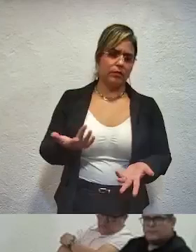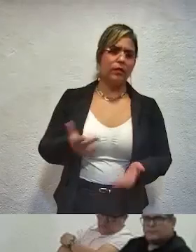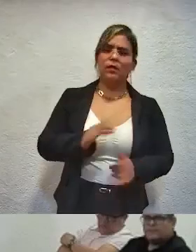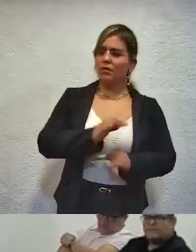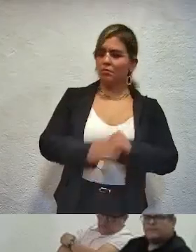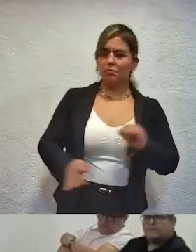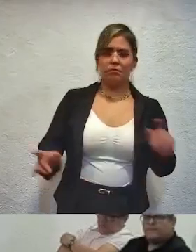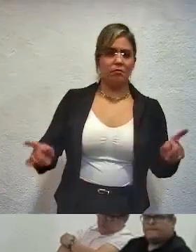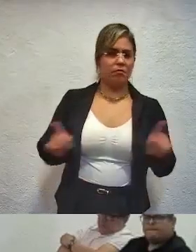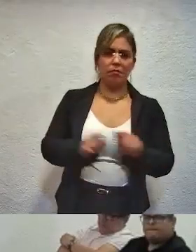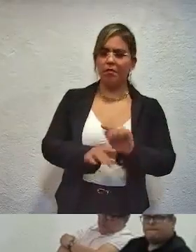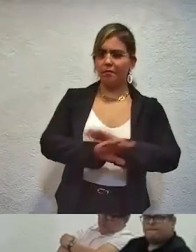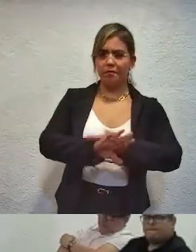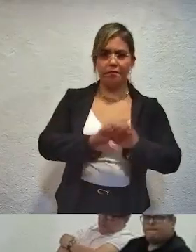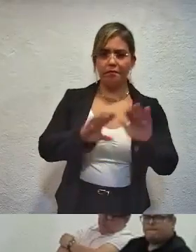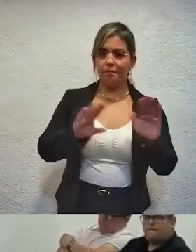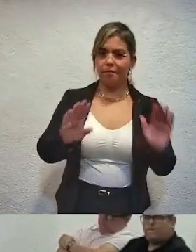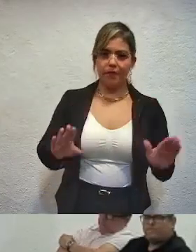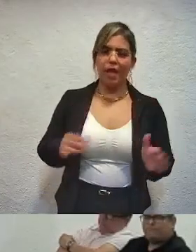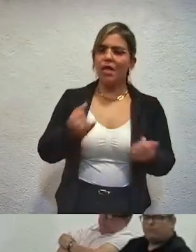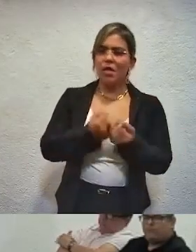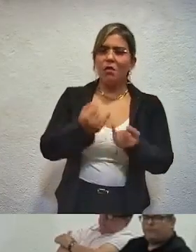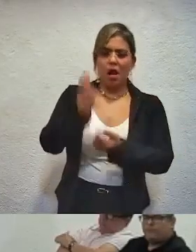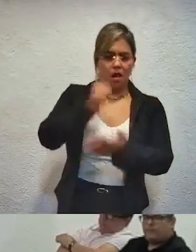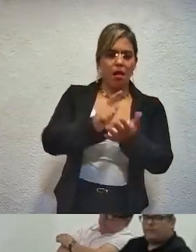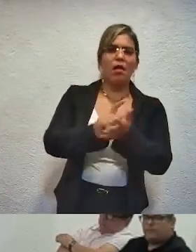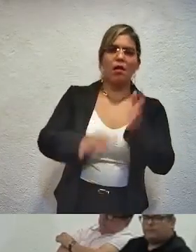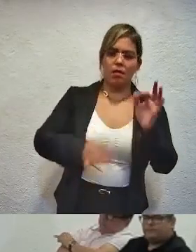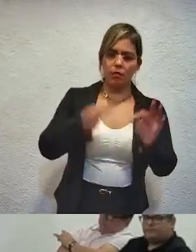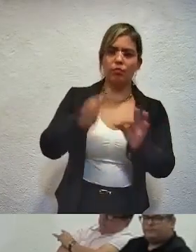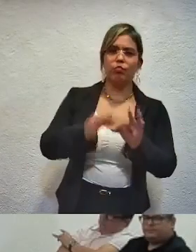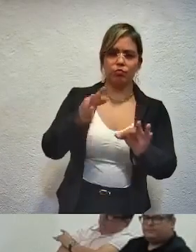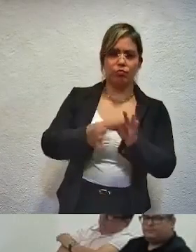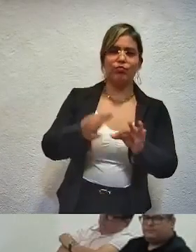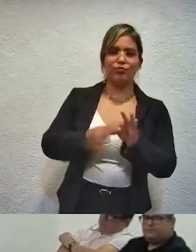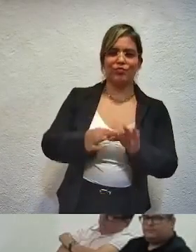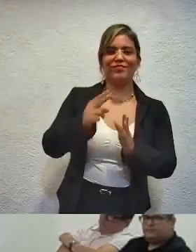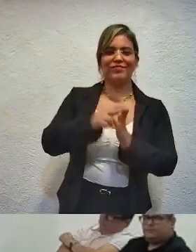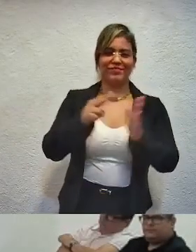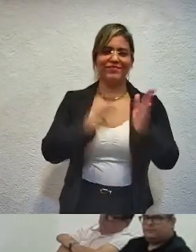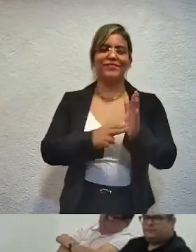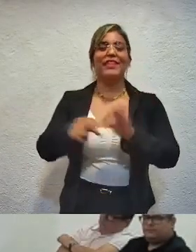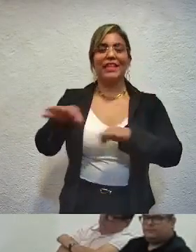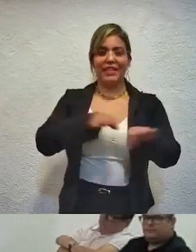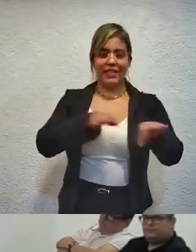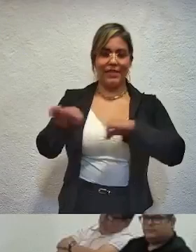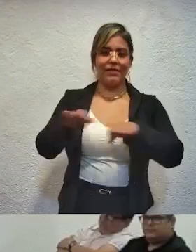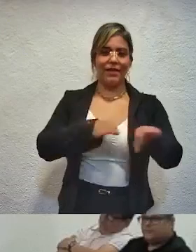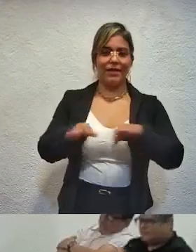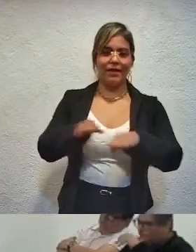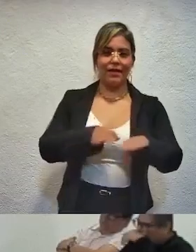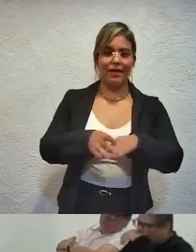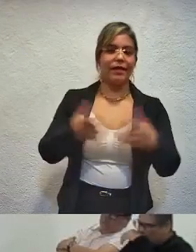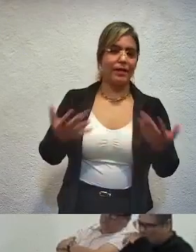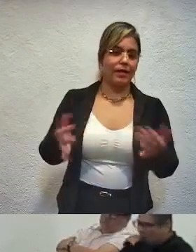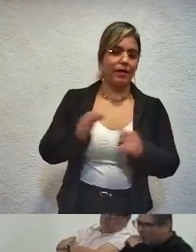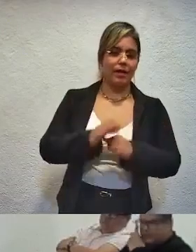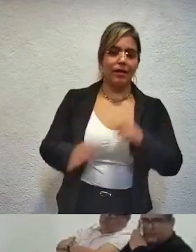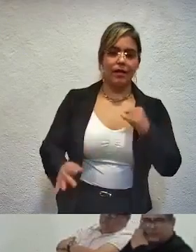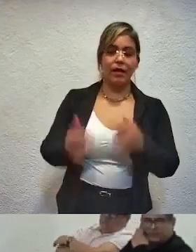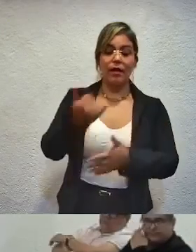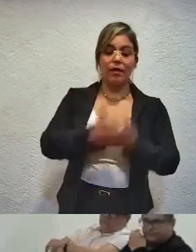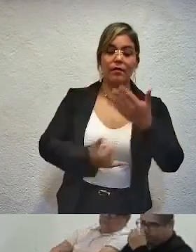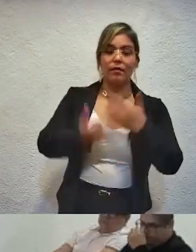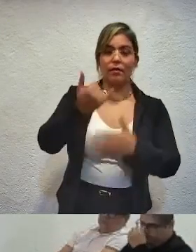las formalidades y exigencias legales previstas en la normativa laboral aplicable. En consecuencia, en el proyecto